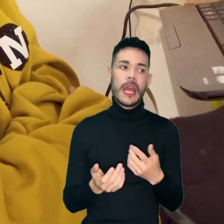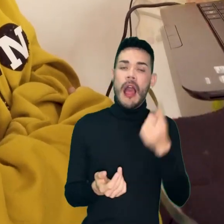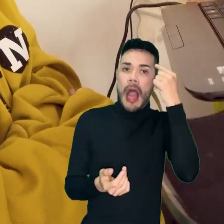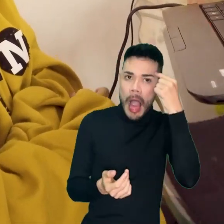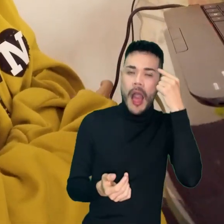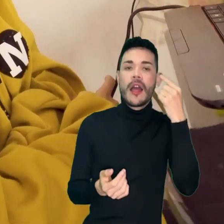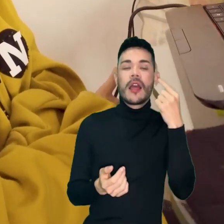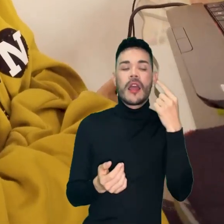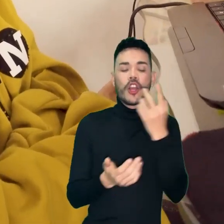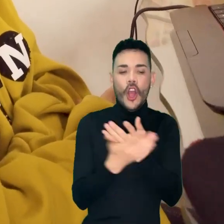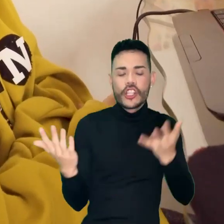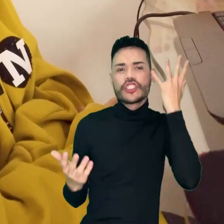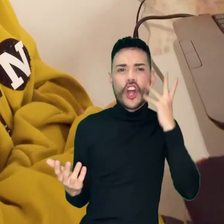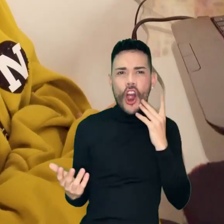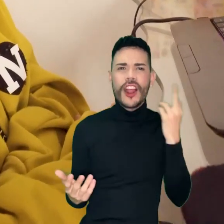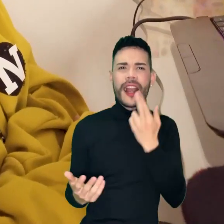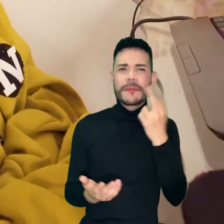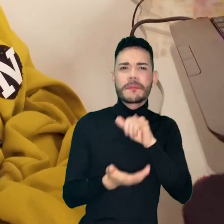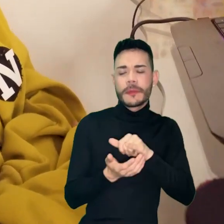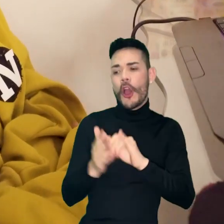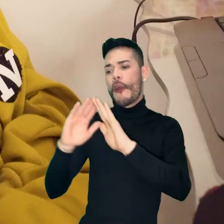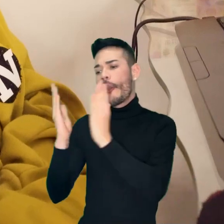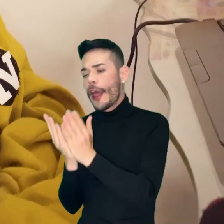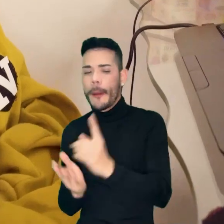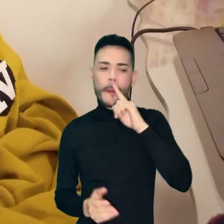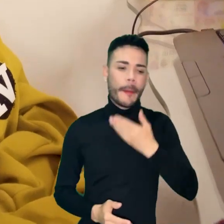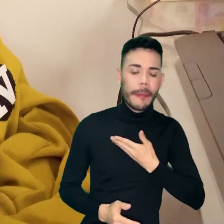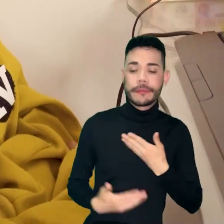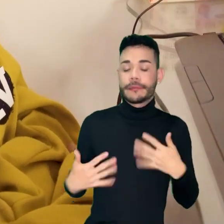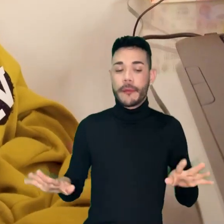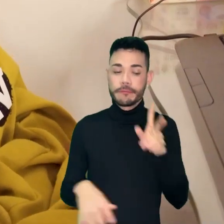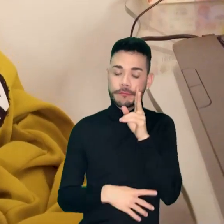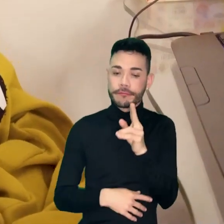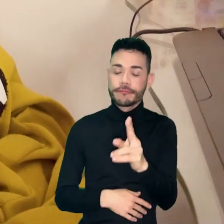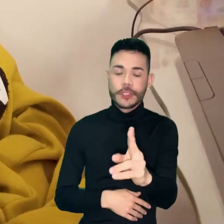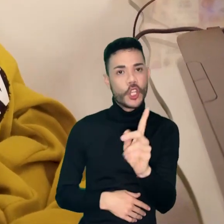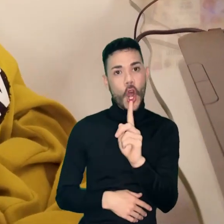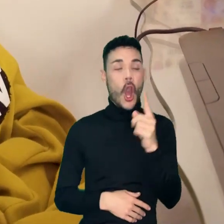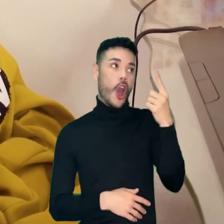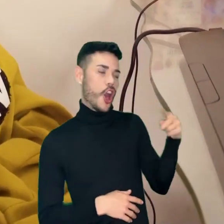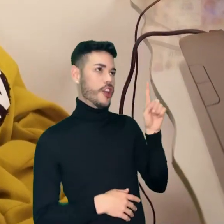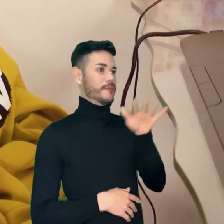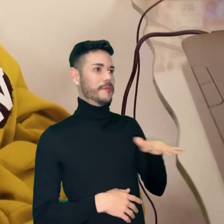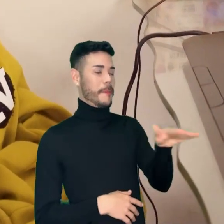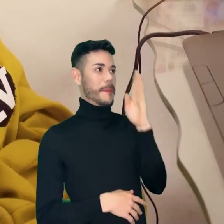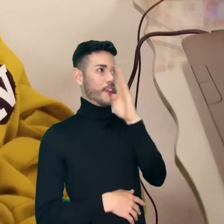no solamente la rutina diaria que es el colegio, los papás, sino pues que llega a la biblioteca y conoce, digamos, que